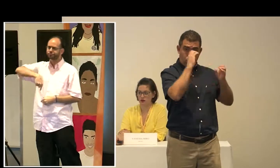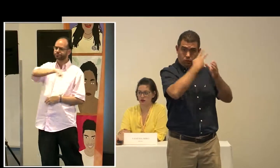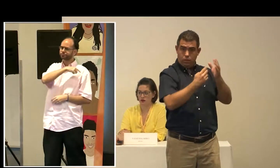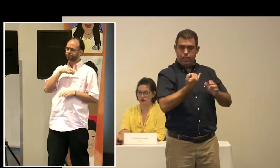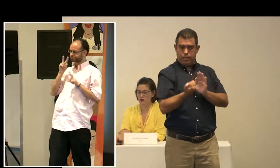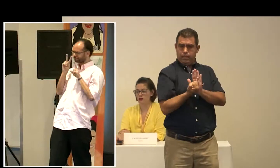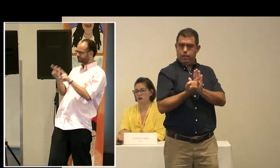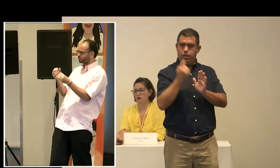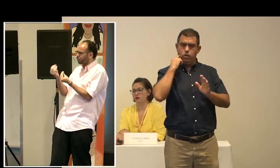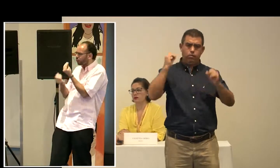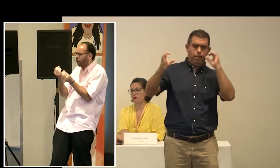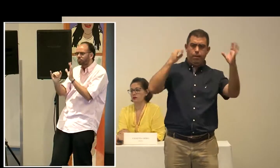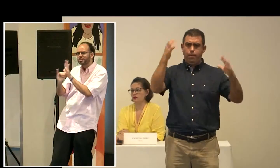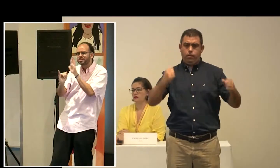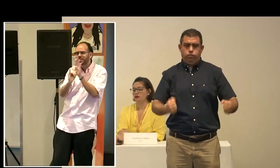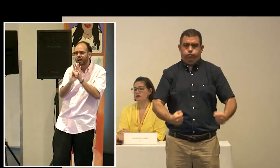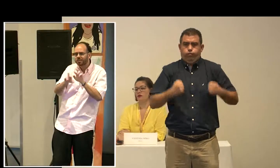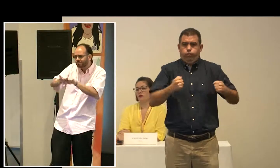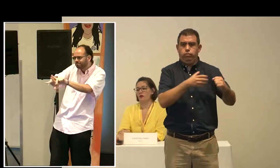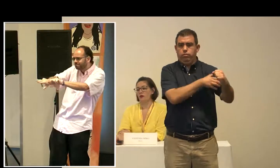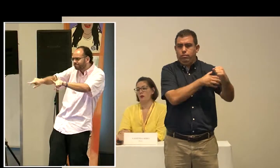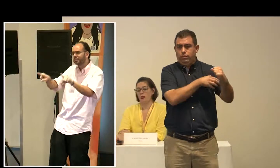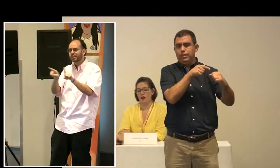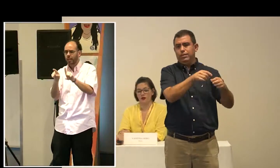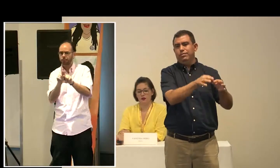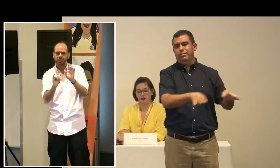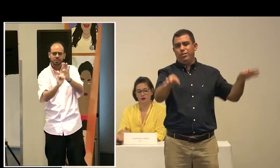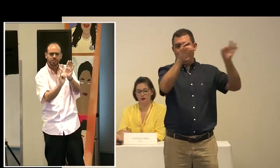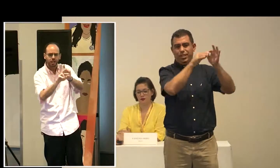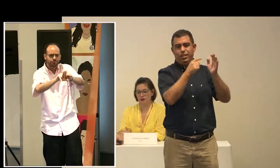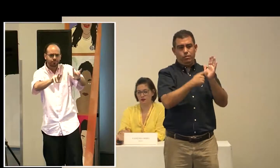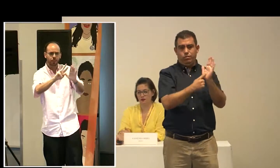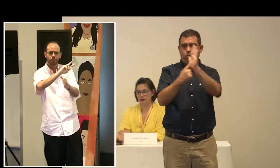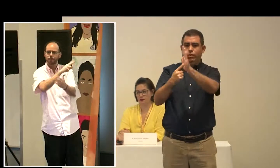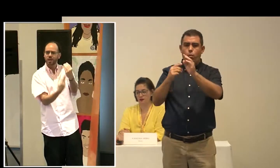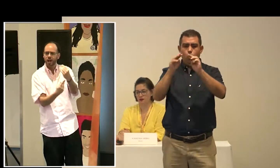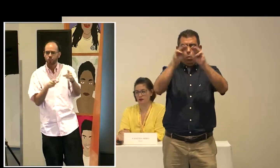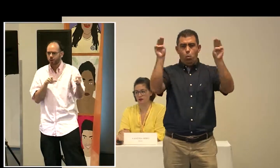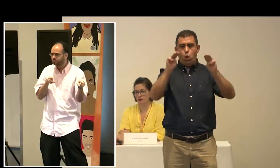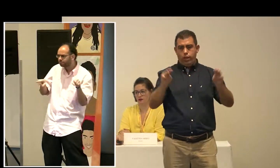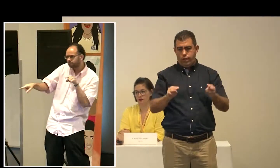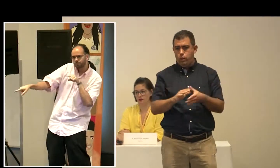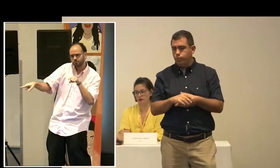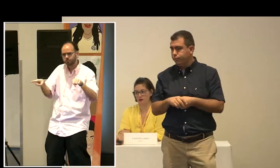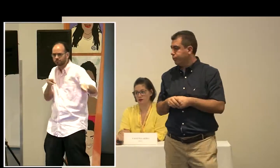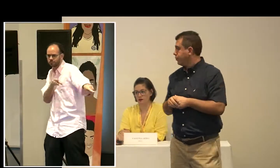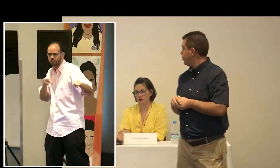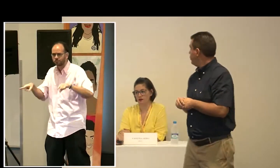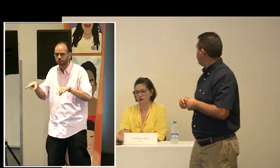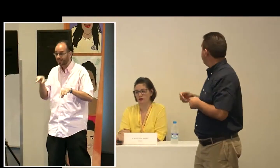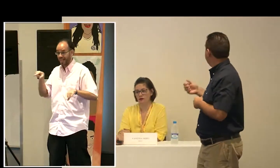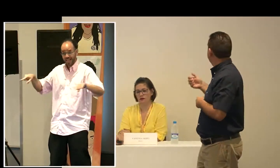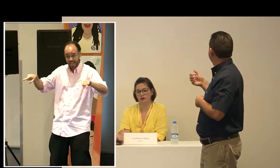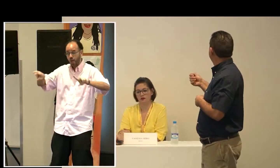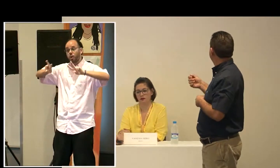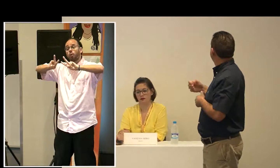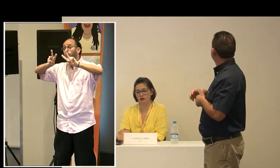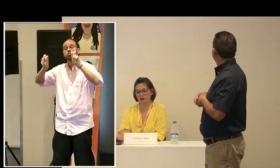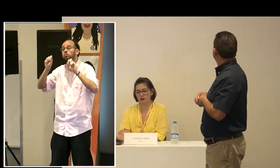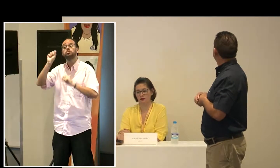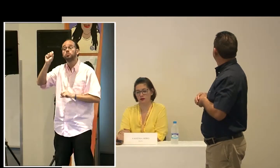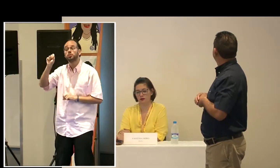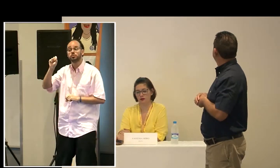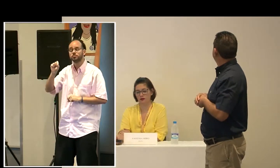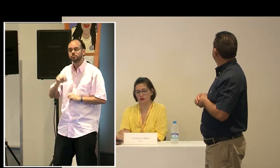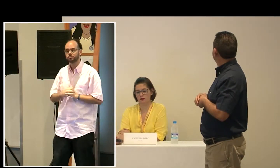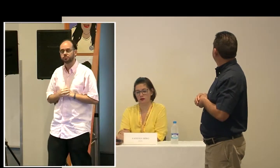Nós temos alguns lugares que ainda trabalham com oralização, temos alguns surdos que ainda fazem uso da oralização, alguns que fazem uso